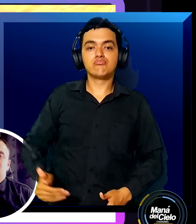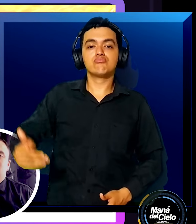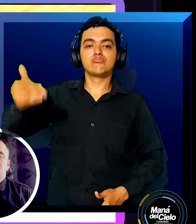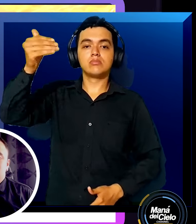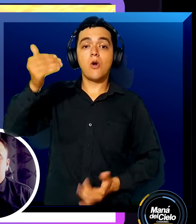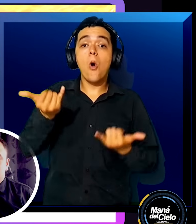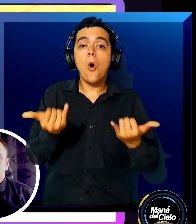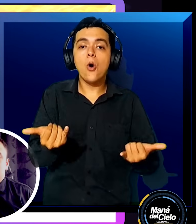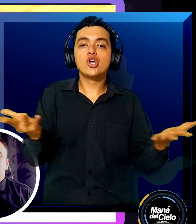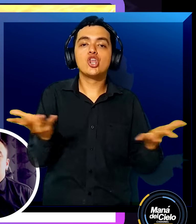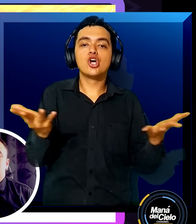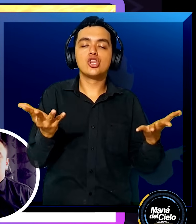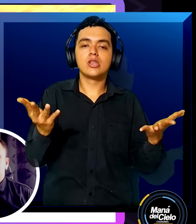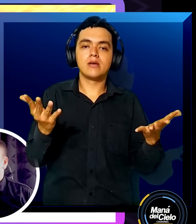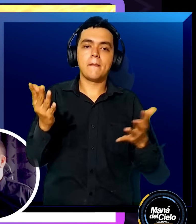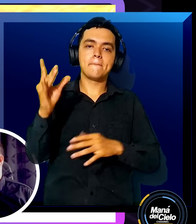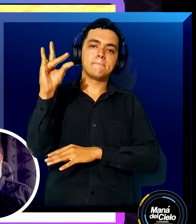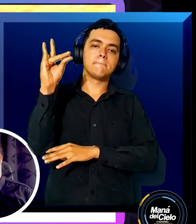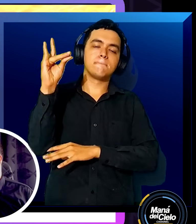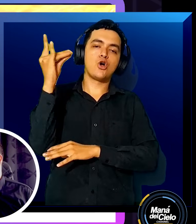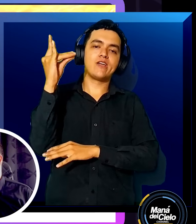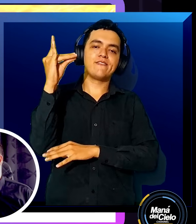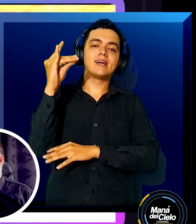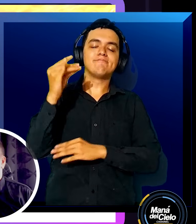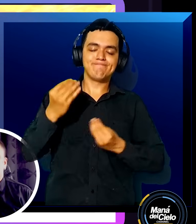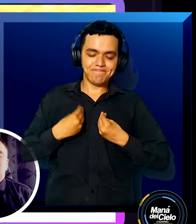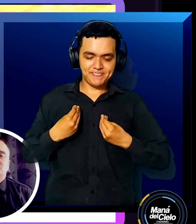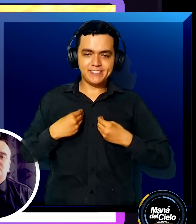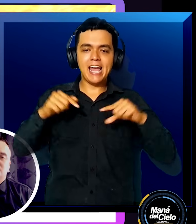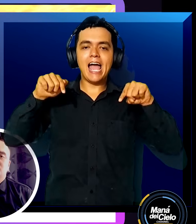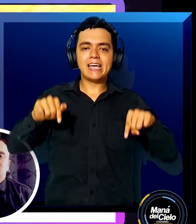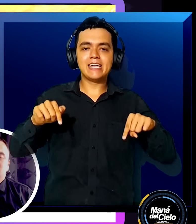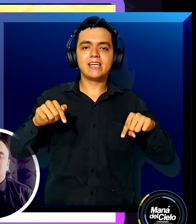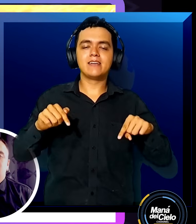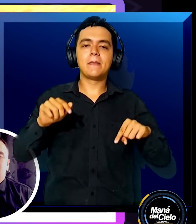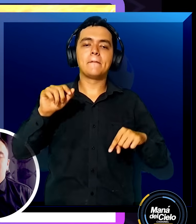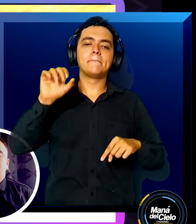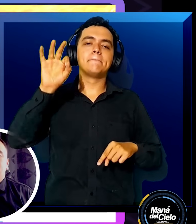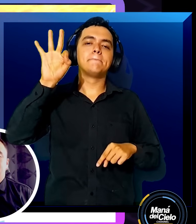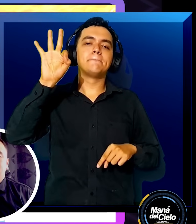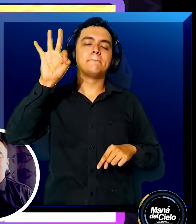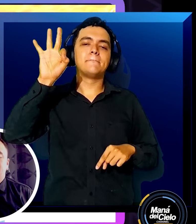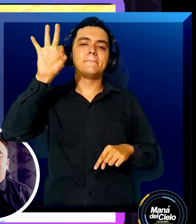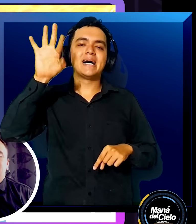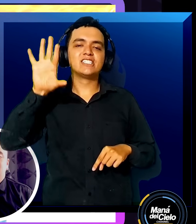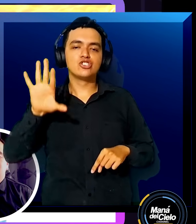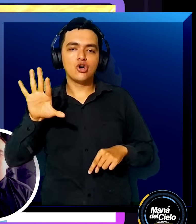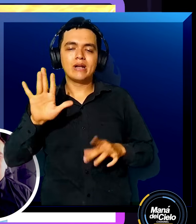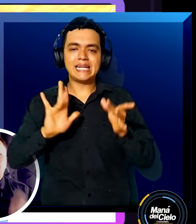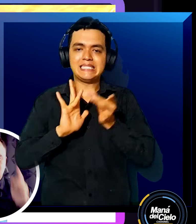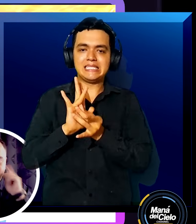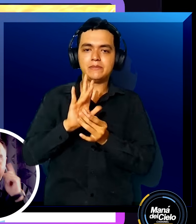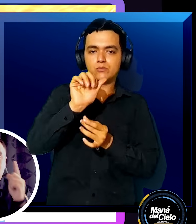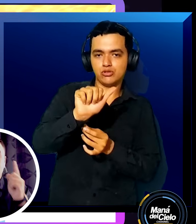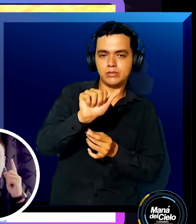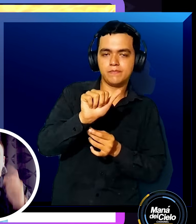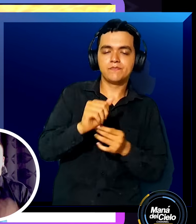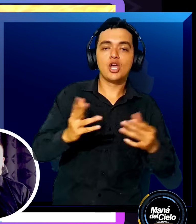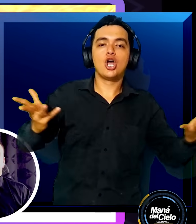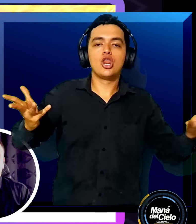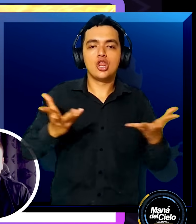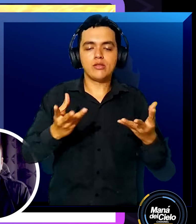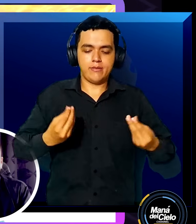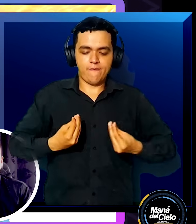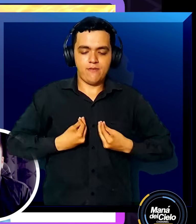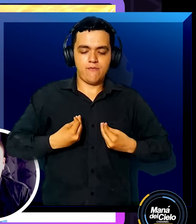entonces al aspirar hacia arriba, la criatura vuelve y se sube. Entonces vas a tener un momento muy doloroso, a ver, que vas a tener que pujar, y